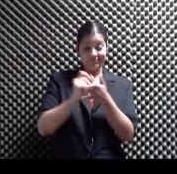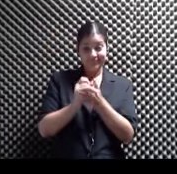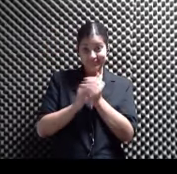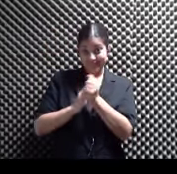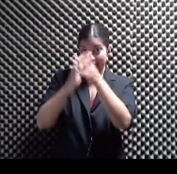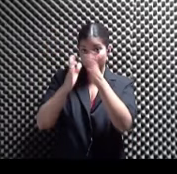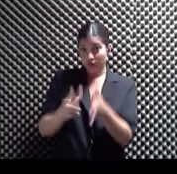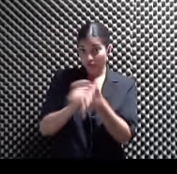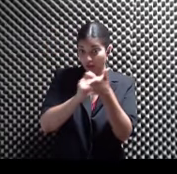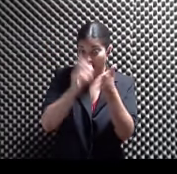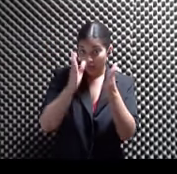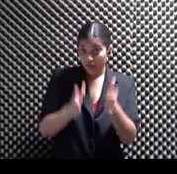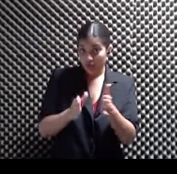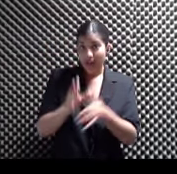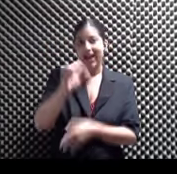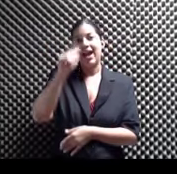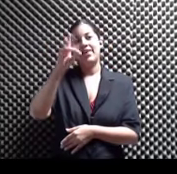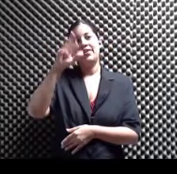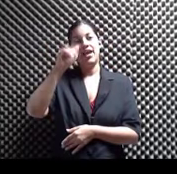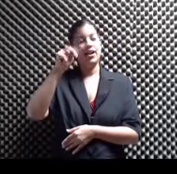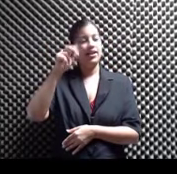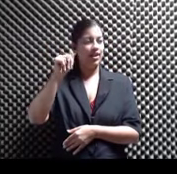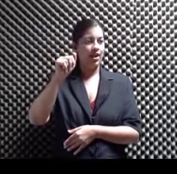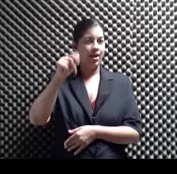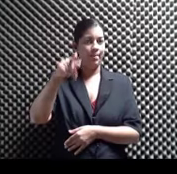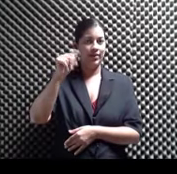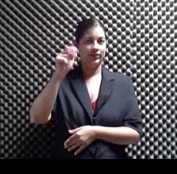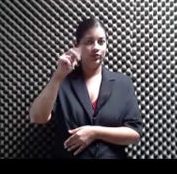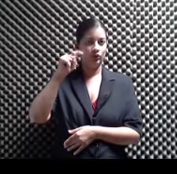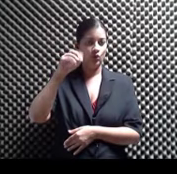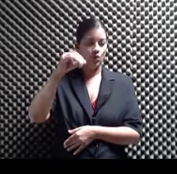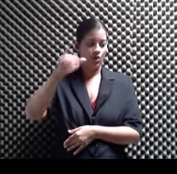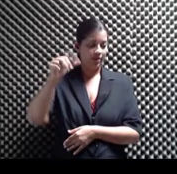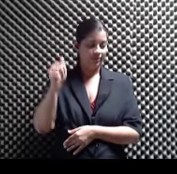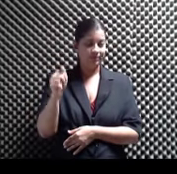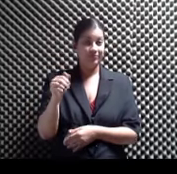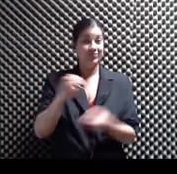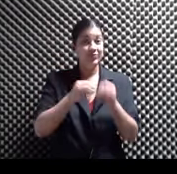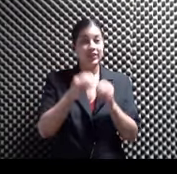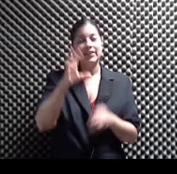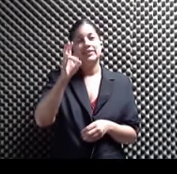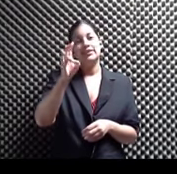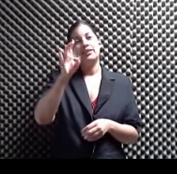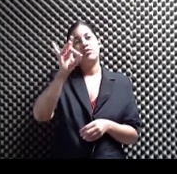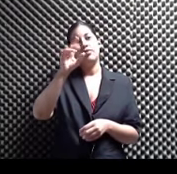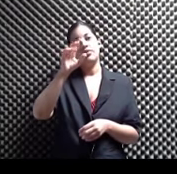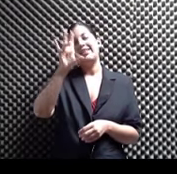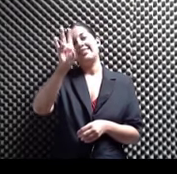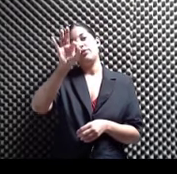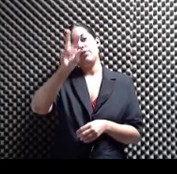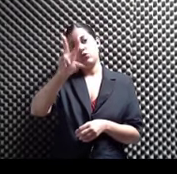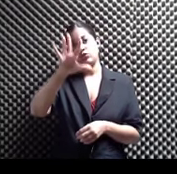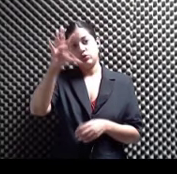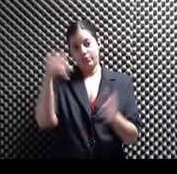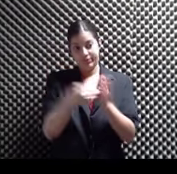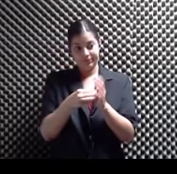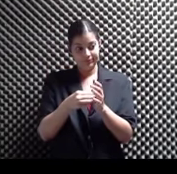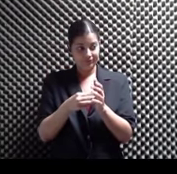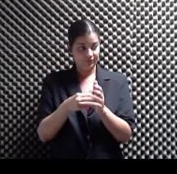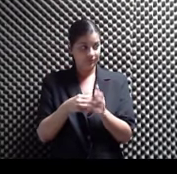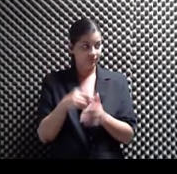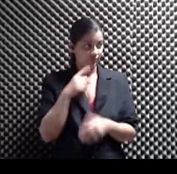boletos 620-4444 y 792-5000. Sueño Eterno. Auspicia en Instituto de Cultura. Donativos Legislativos. Fundación Nacional